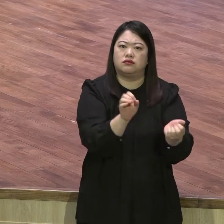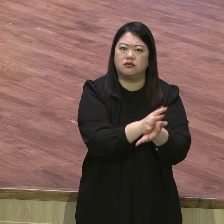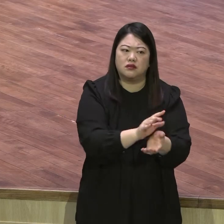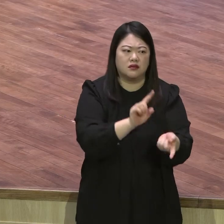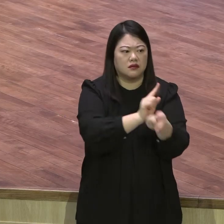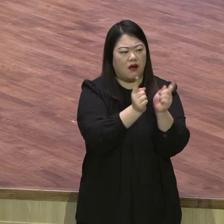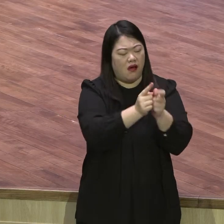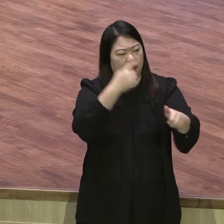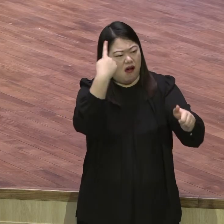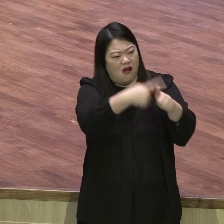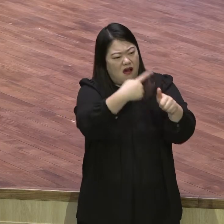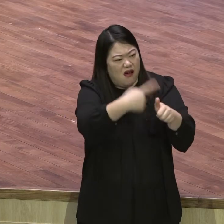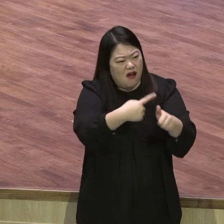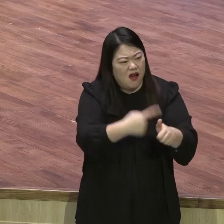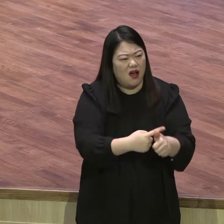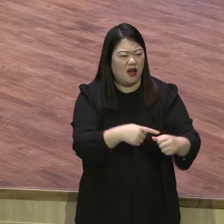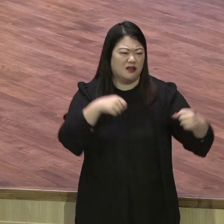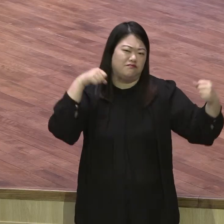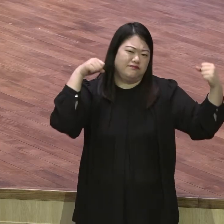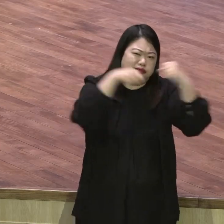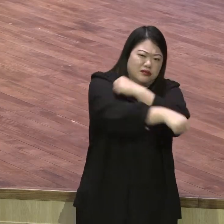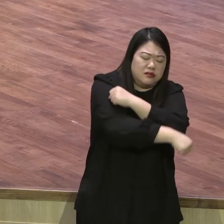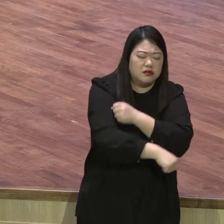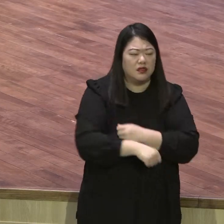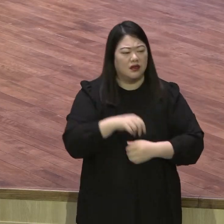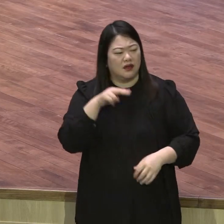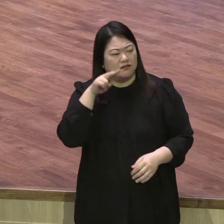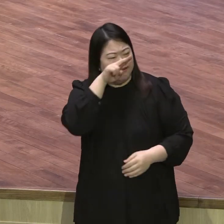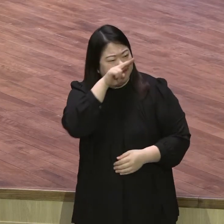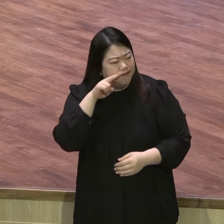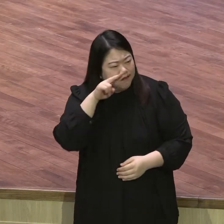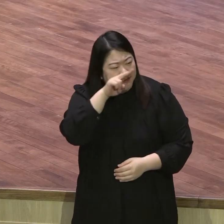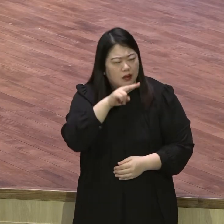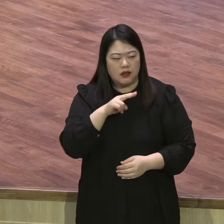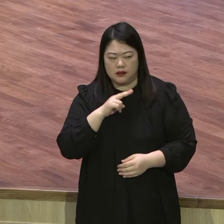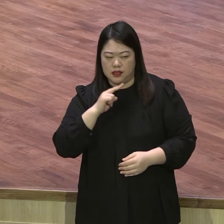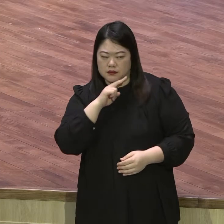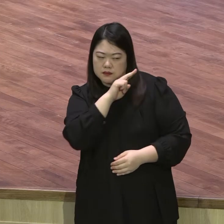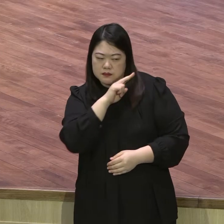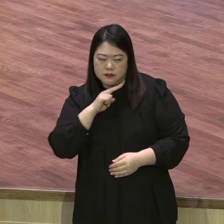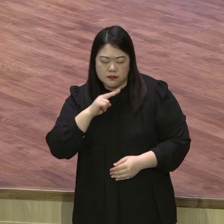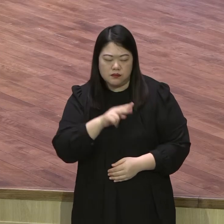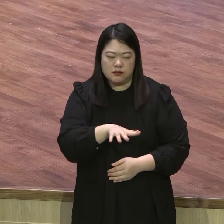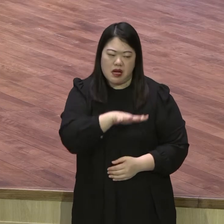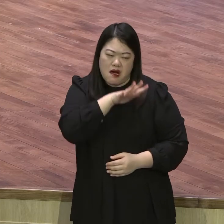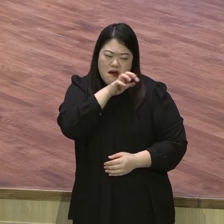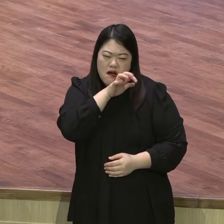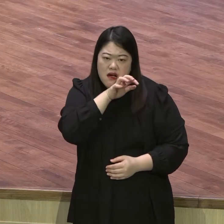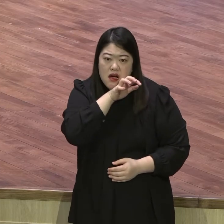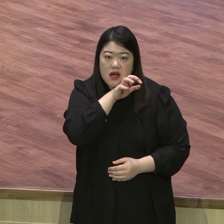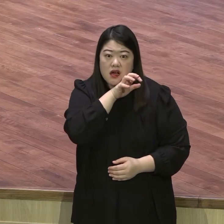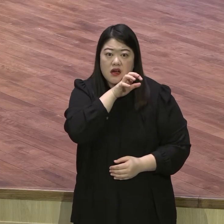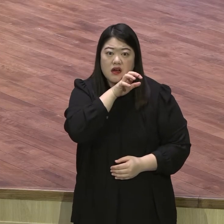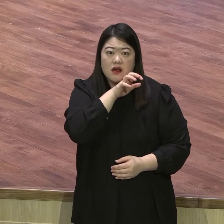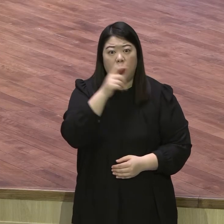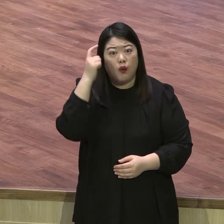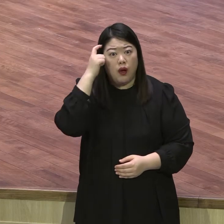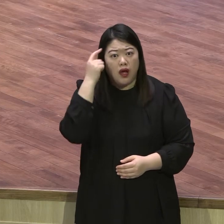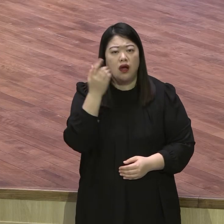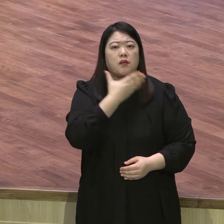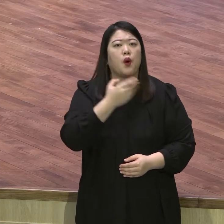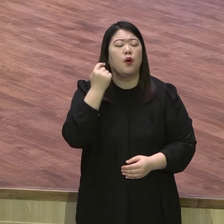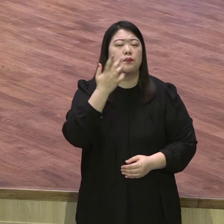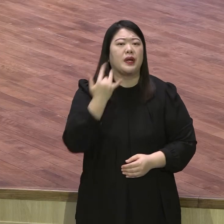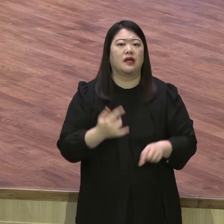따지고 서로 싸우고 서로 시기하고 서로 그렇게 불평불만을 표시하지요. 복음이